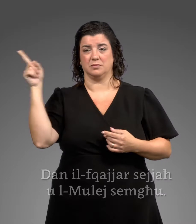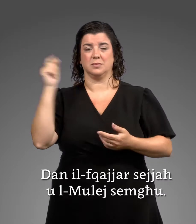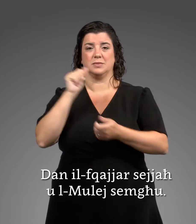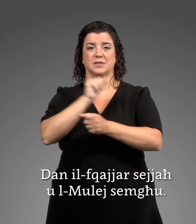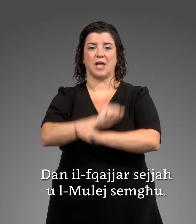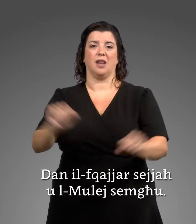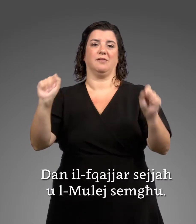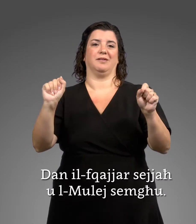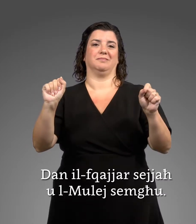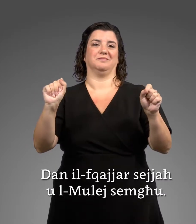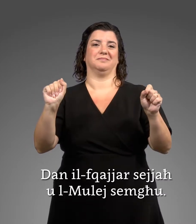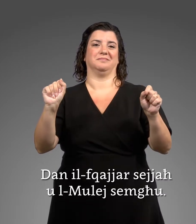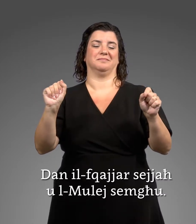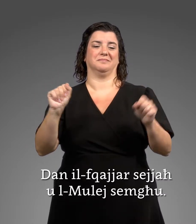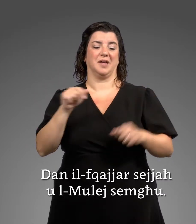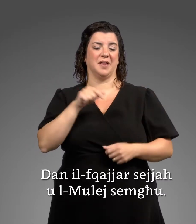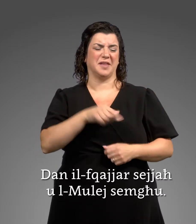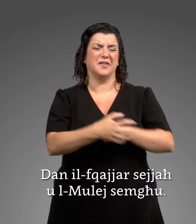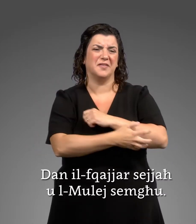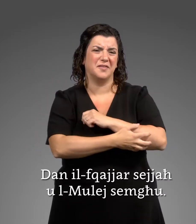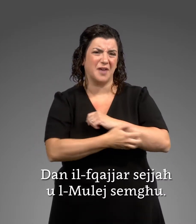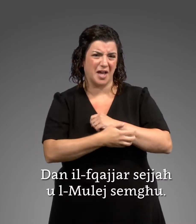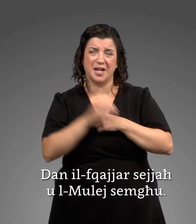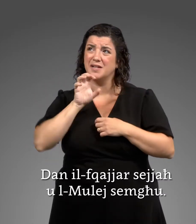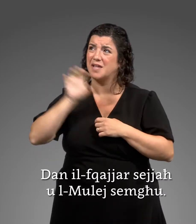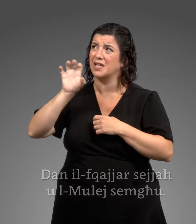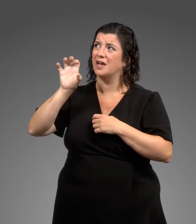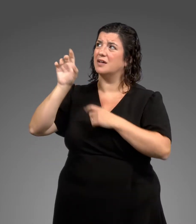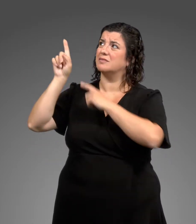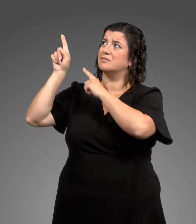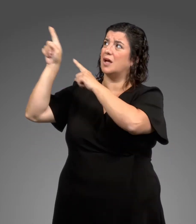Dan il-fqajjar s-sajjax u l-mulej semu